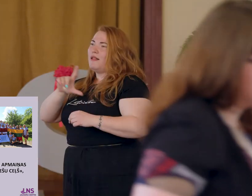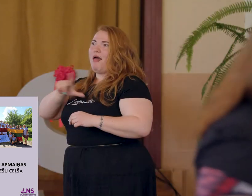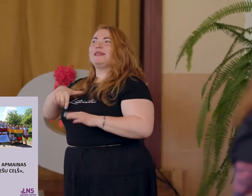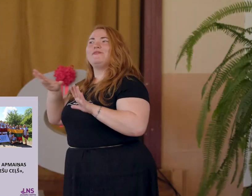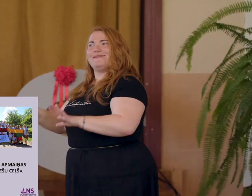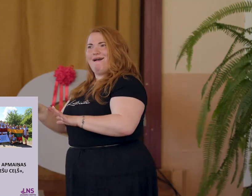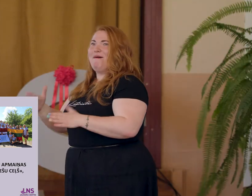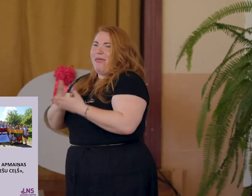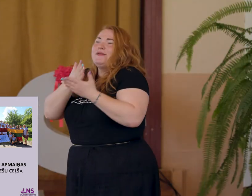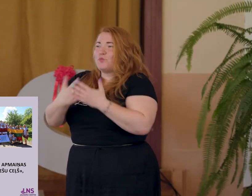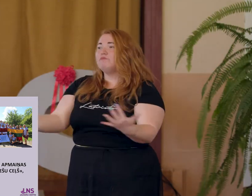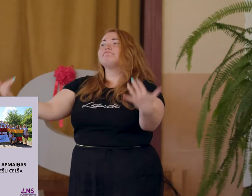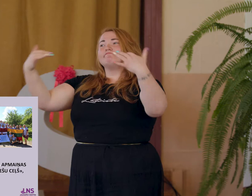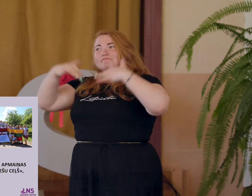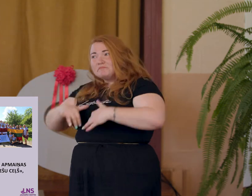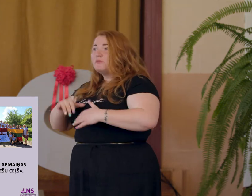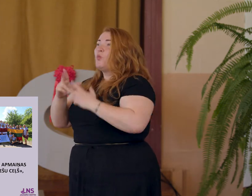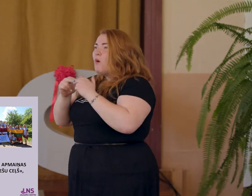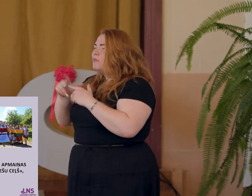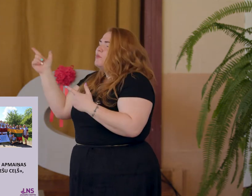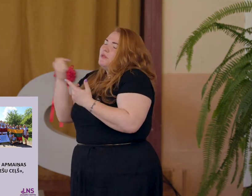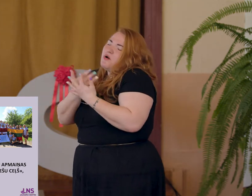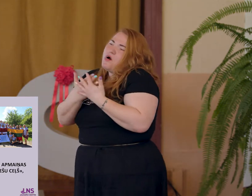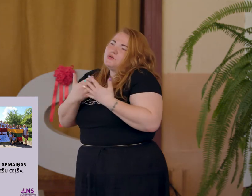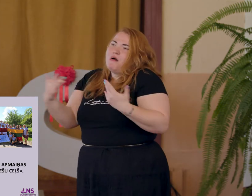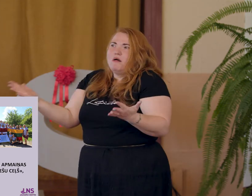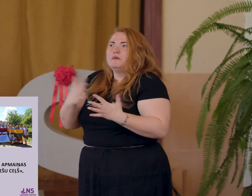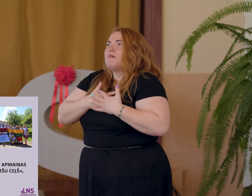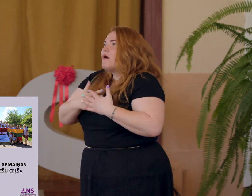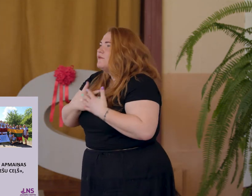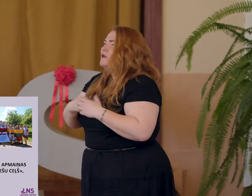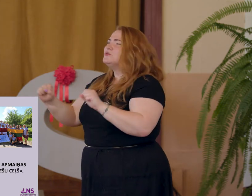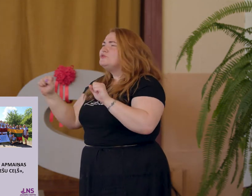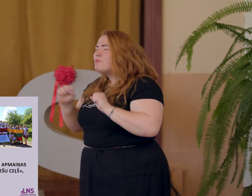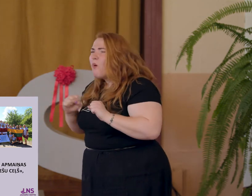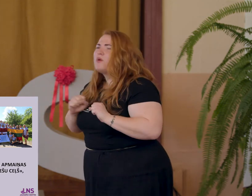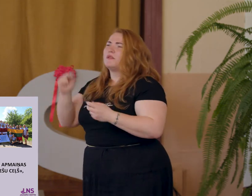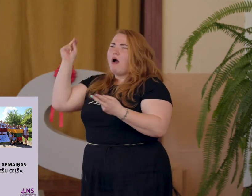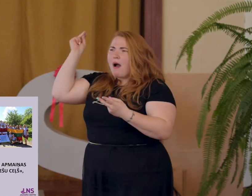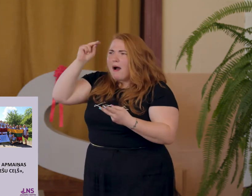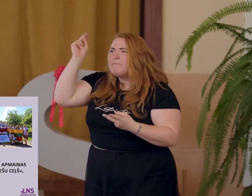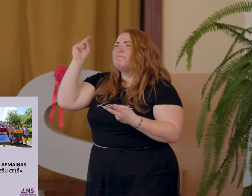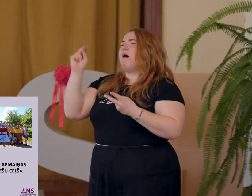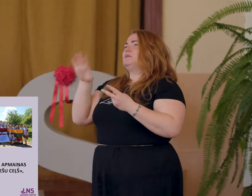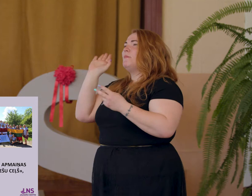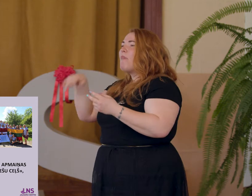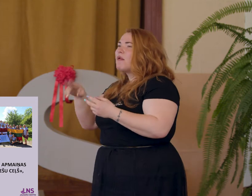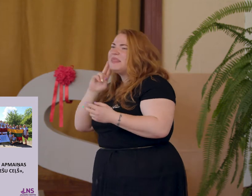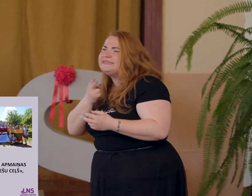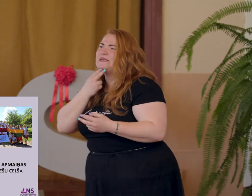nometne, Latvijā tas notika un pie mums viesojās, un nometnē bija ļoti dažādas aktivitātes, sporta pasākuma,